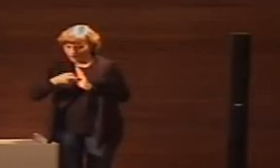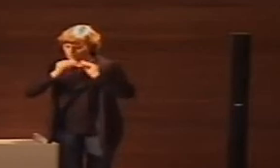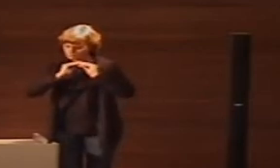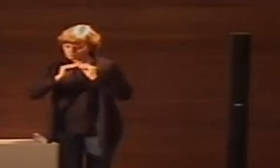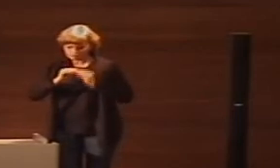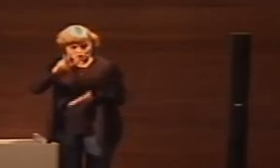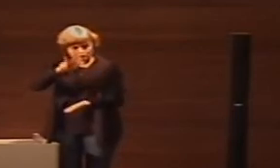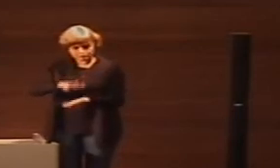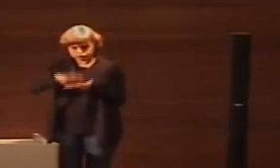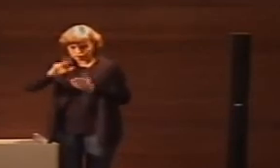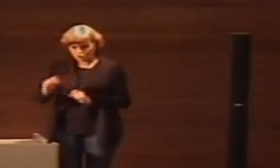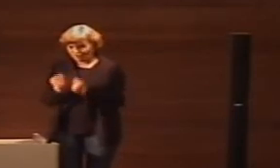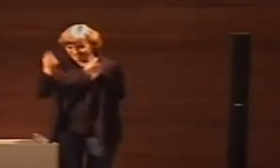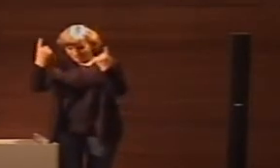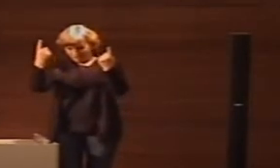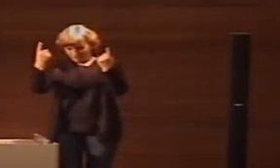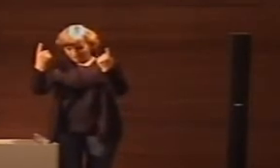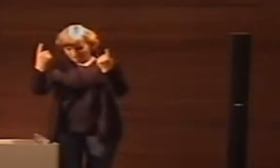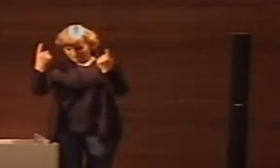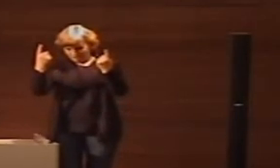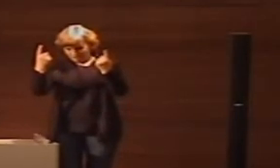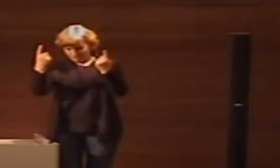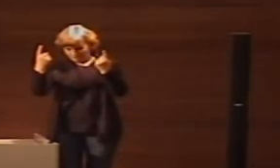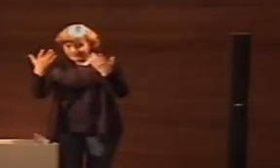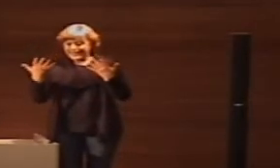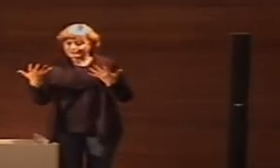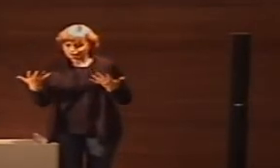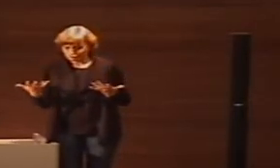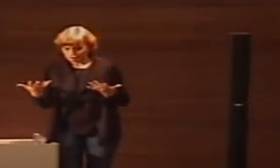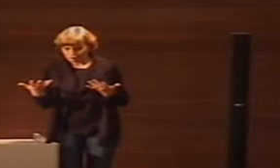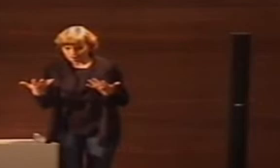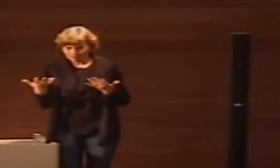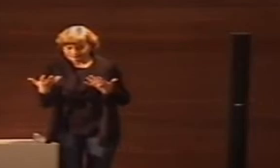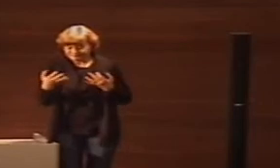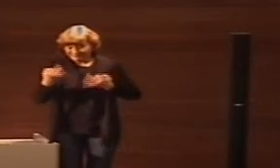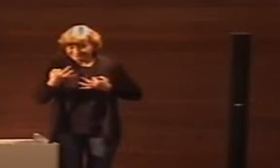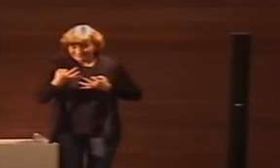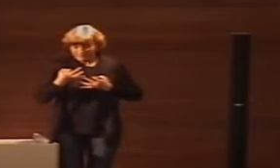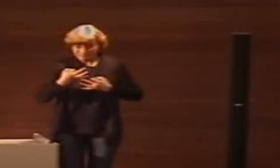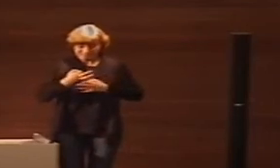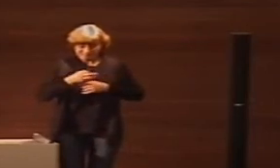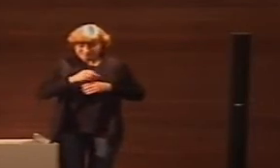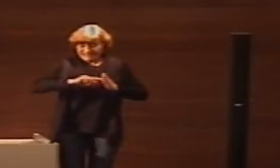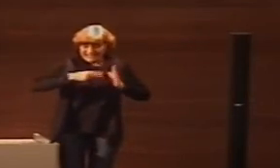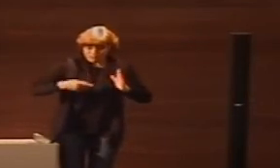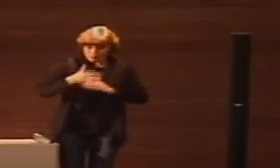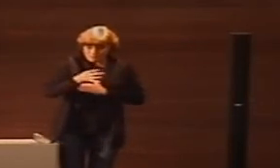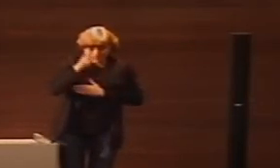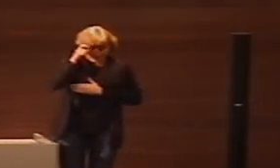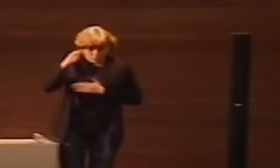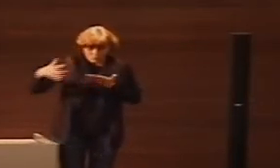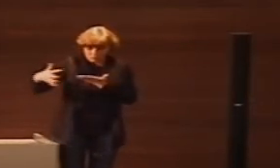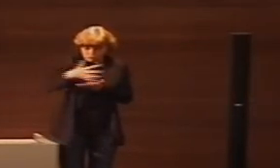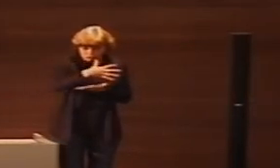ir cayendo en cascada. Y, sobre todo desde el área local y autonómica, pues esto se deberá traducir también en